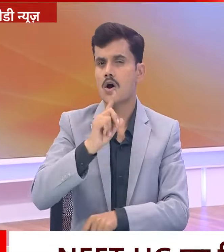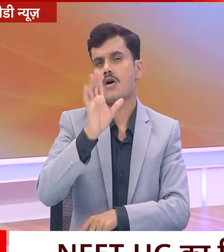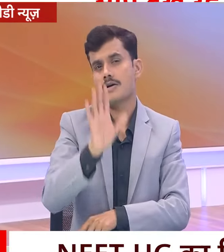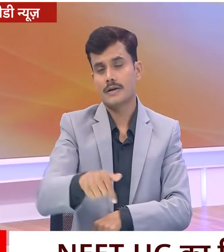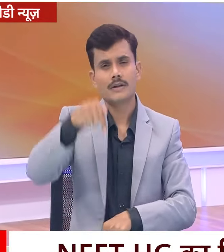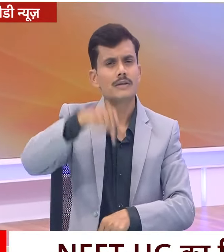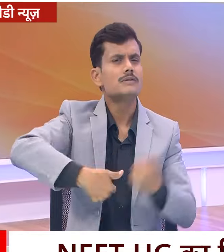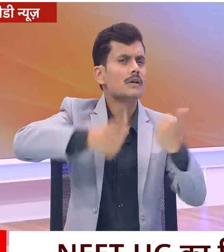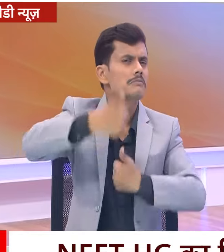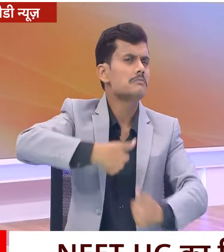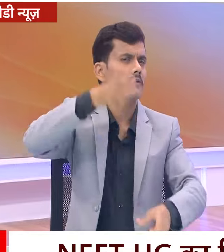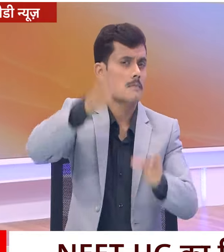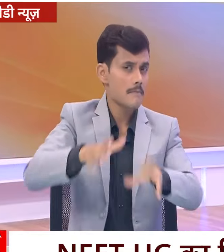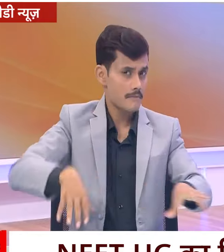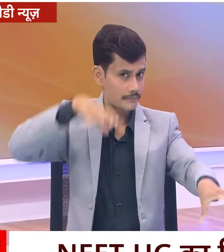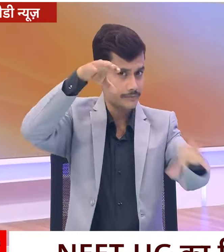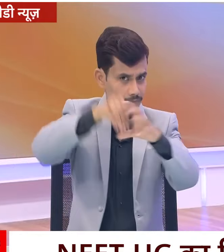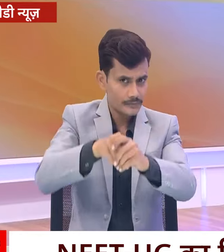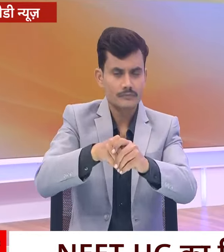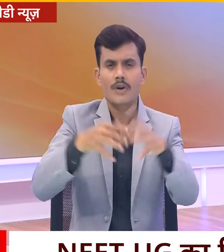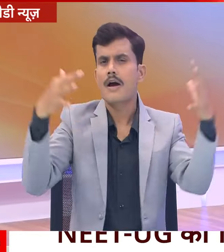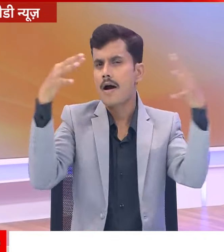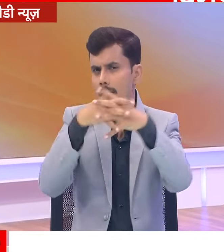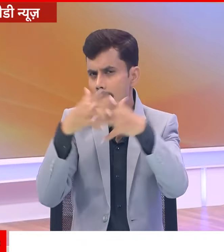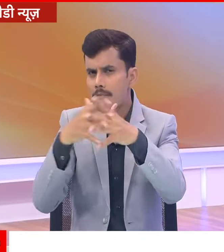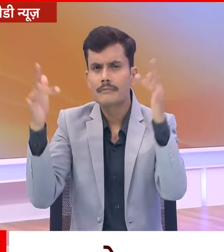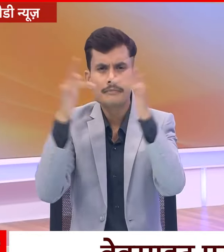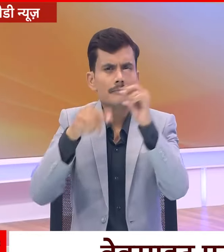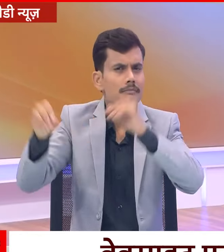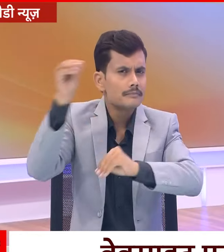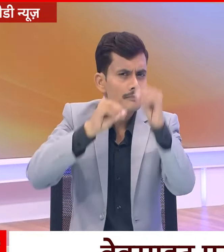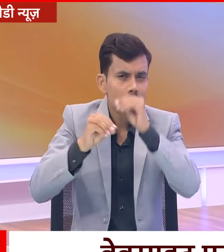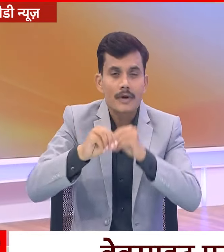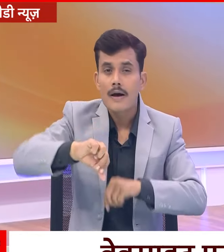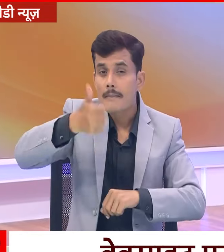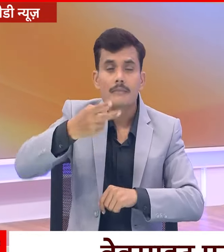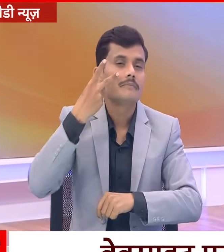परीक्षा में शामिल होने वाले उम्मीदवार ऑफिशियल वेबसाइट पर जाकर रिजल्ट देख सकते हैं।